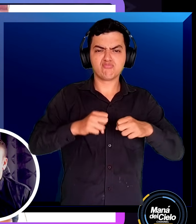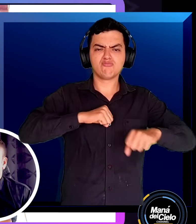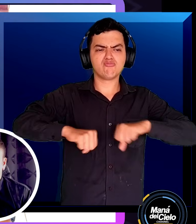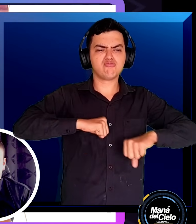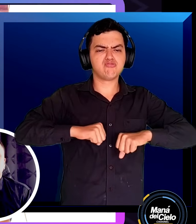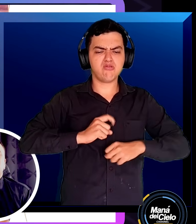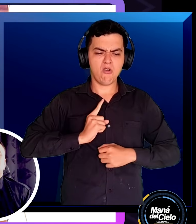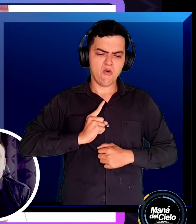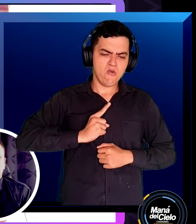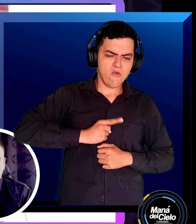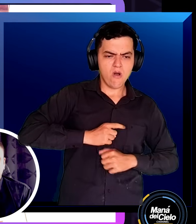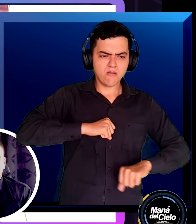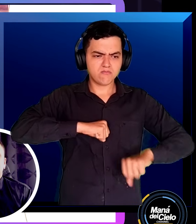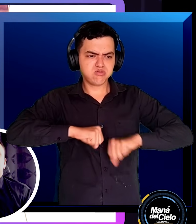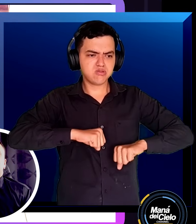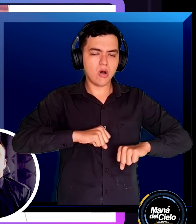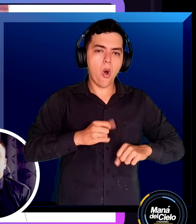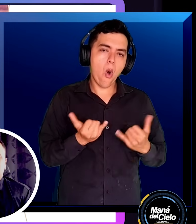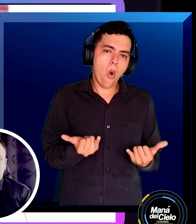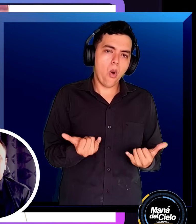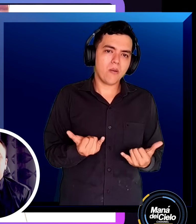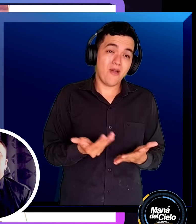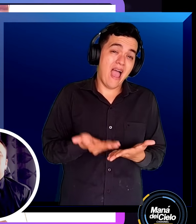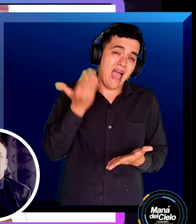nuestras fuerzas. Pero